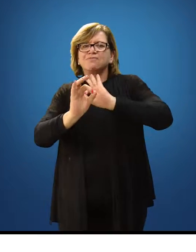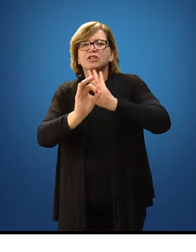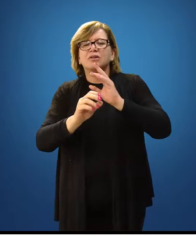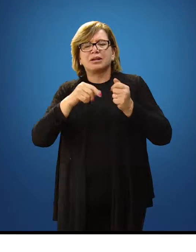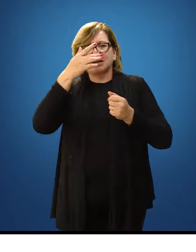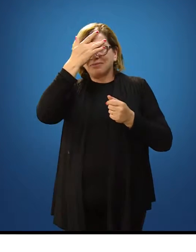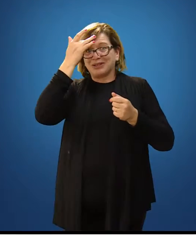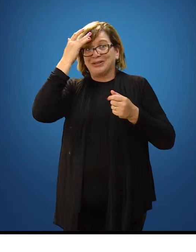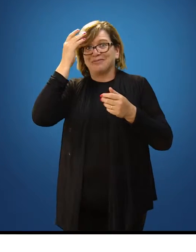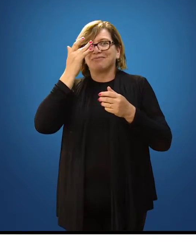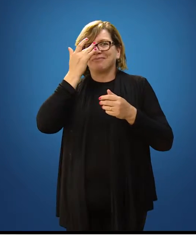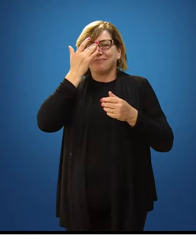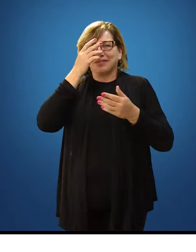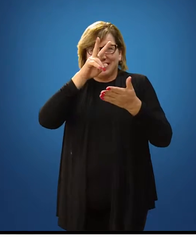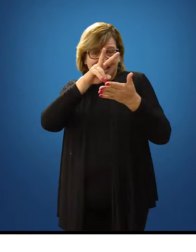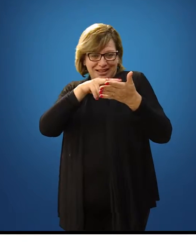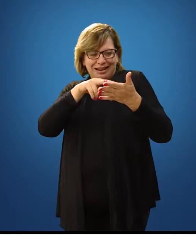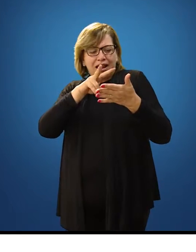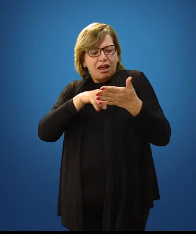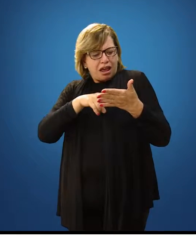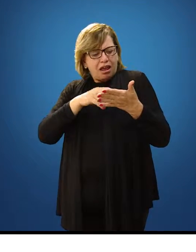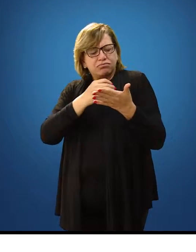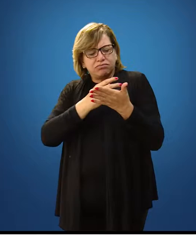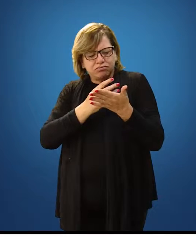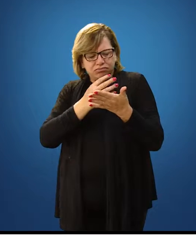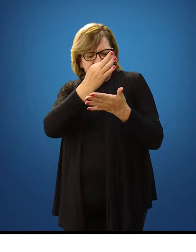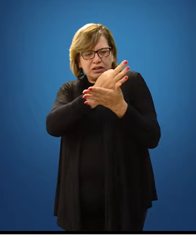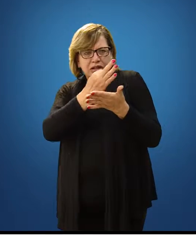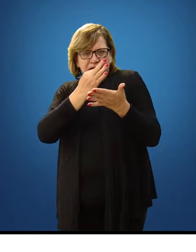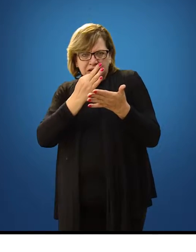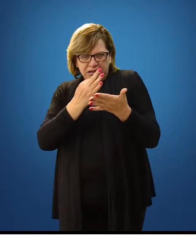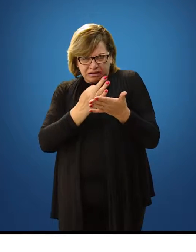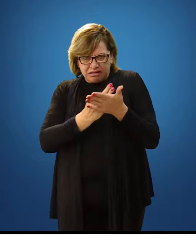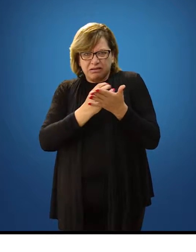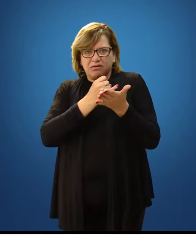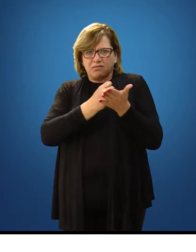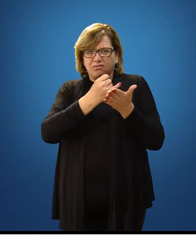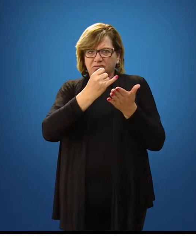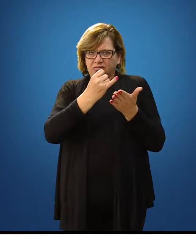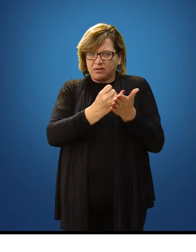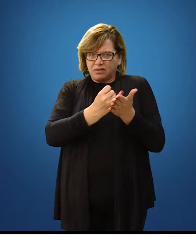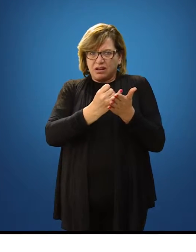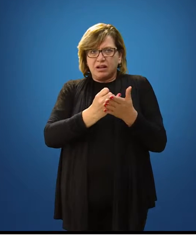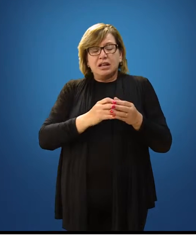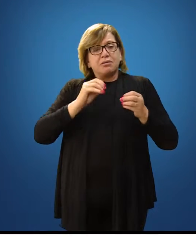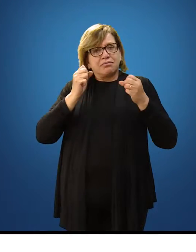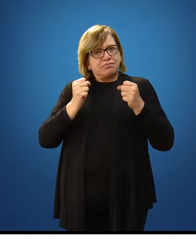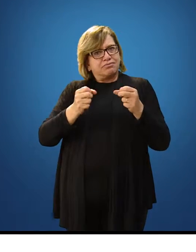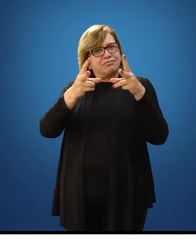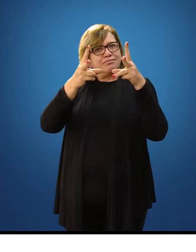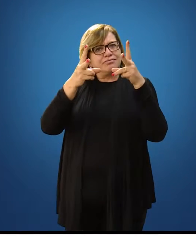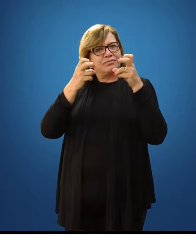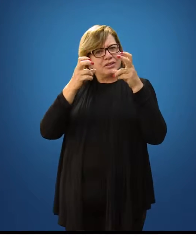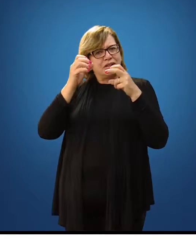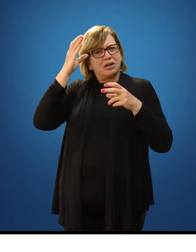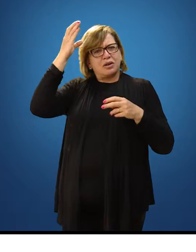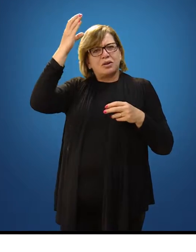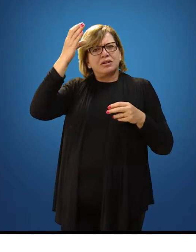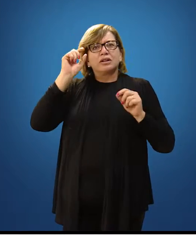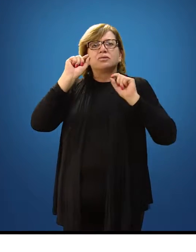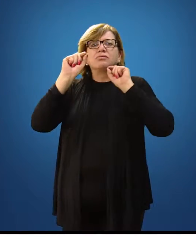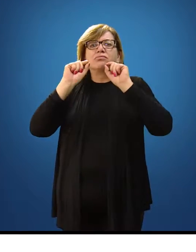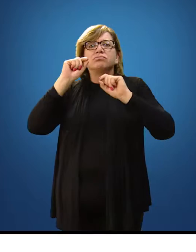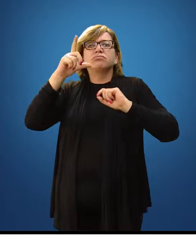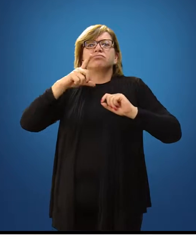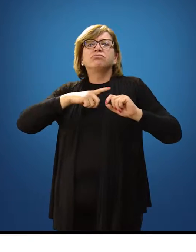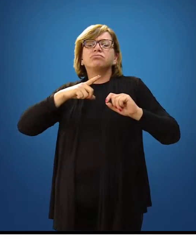o leitor, quando ler o texto da introdução, que vai ter em torno de 1,5 página a 2, ele tenha consciência do que vem